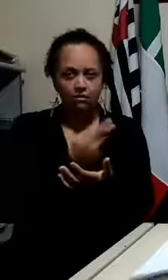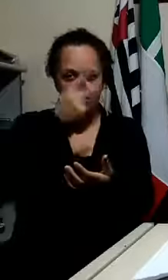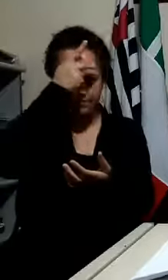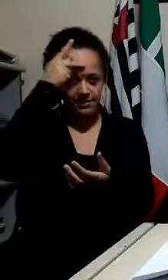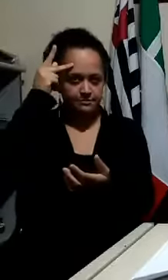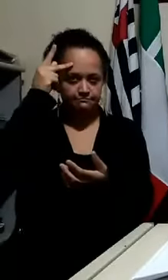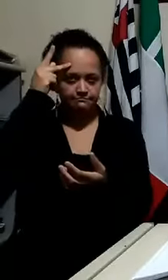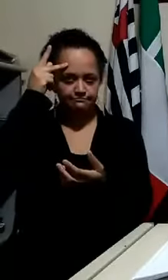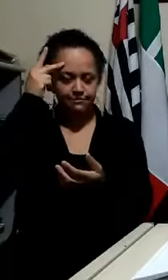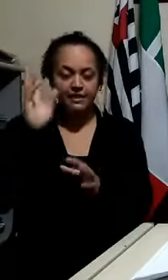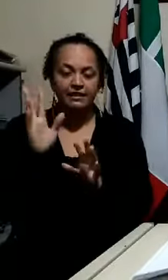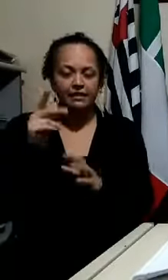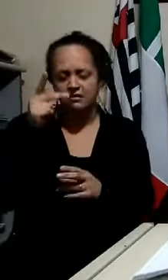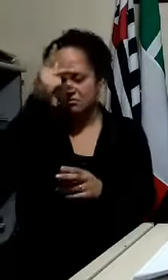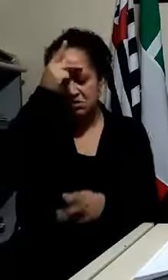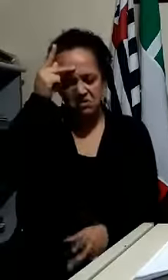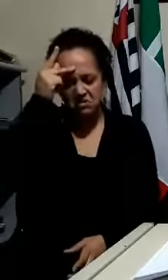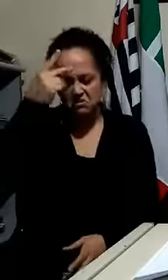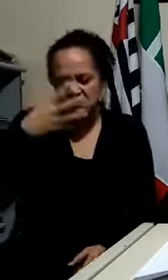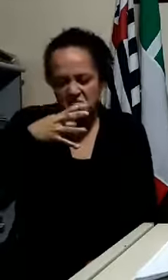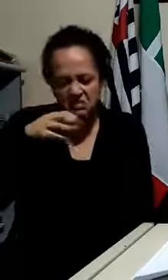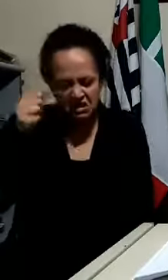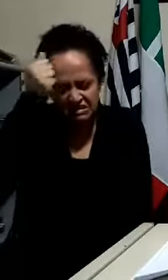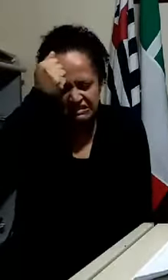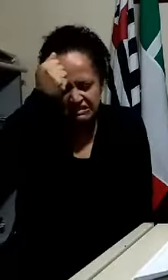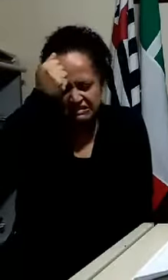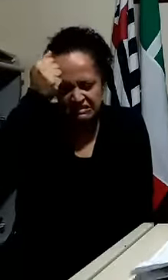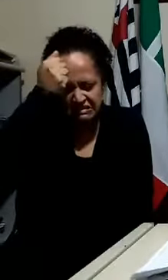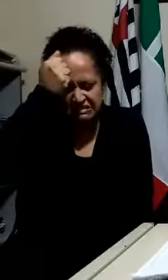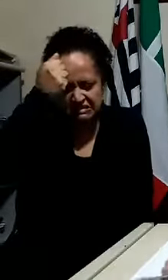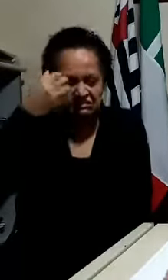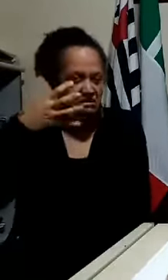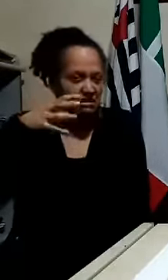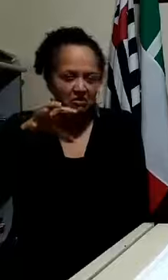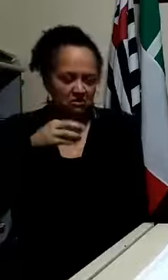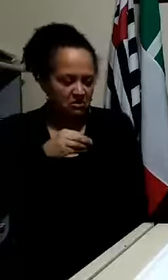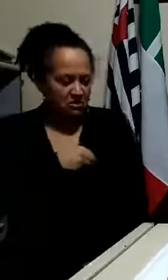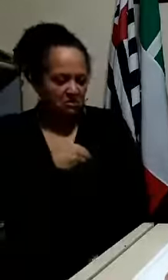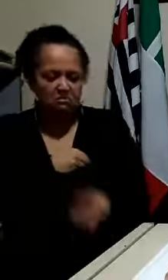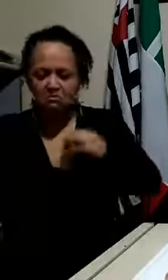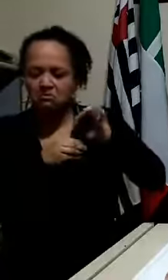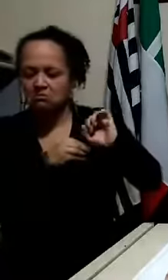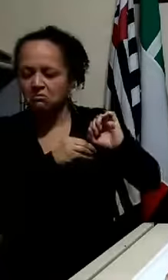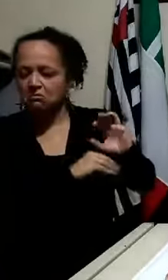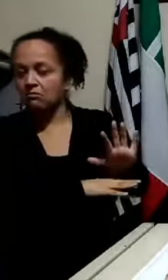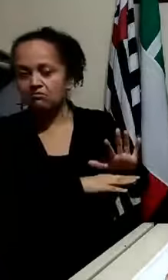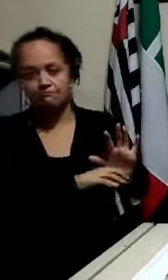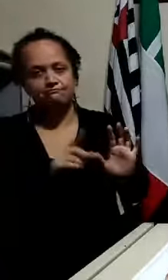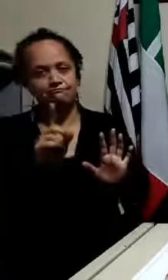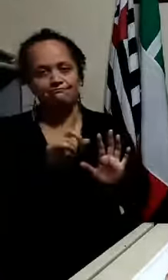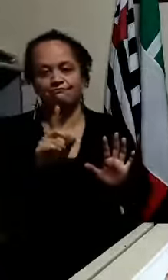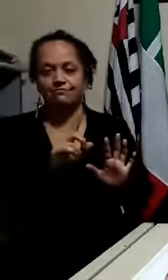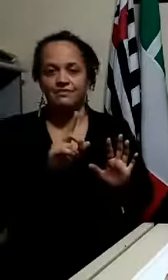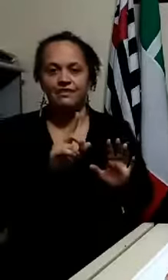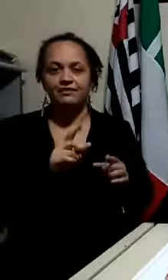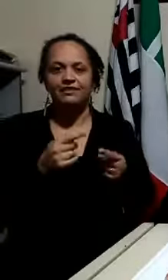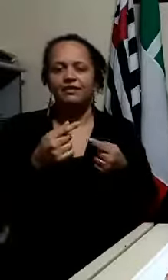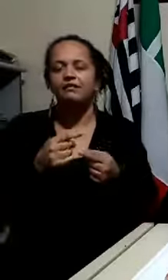quer se arrepender dos seus pecados e nem quer abandonar seus erros. Então ela resiste à palavra,